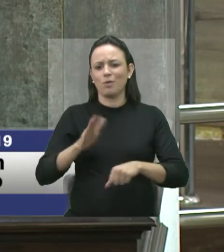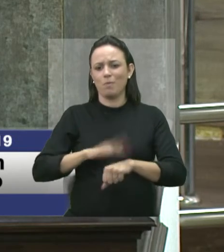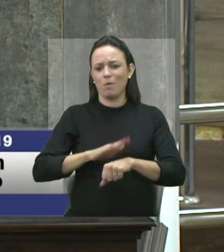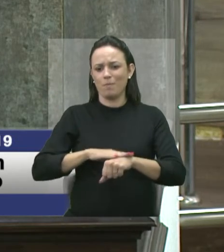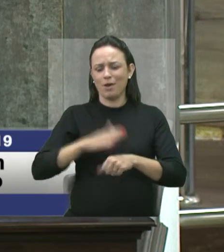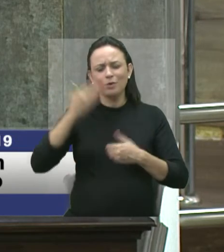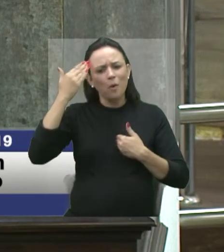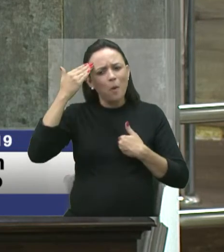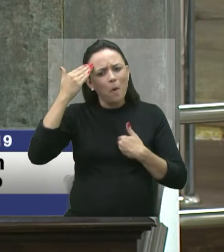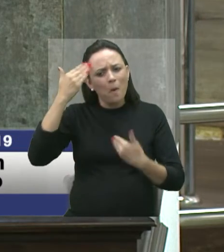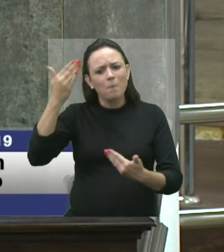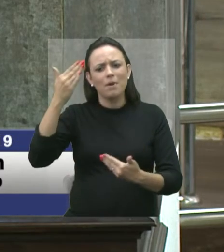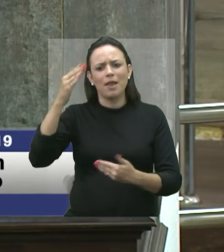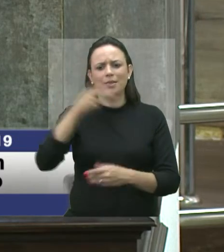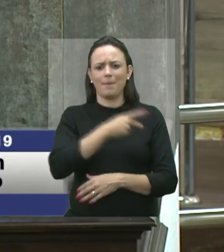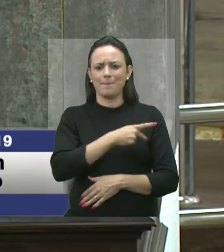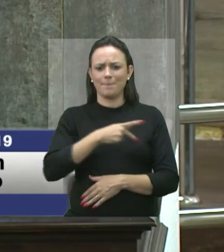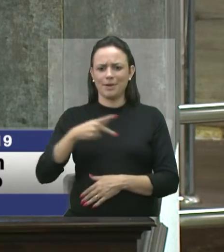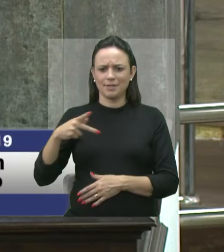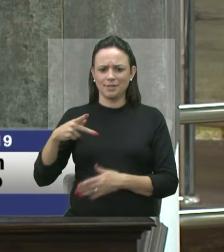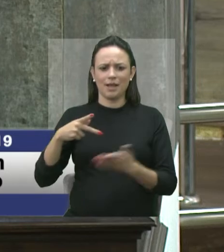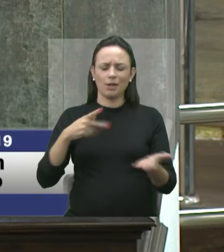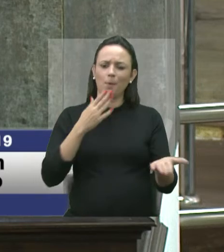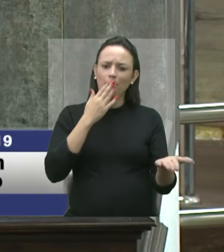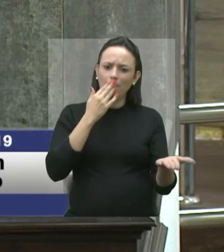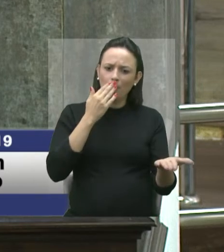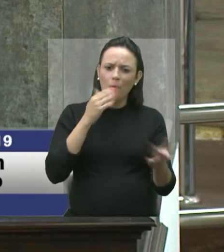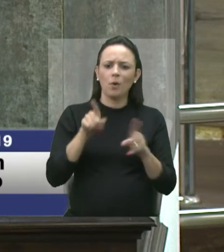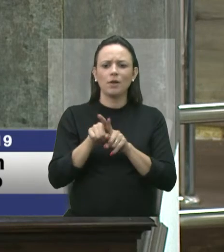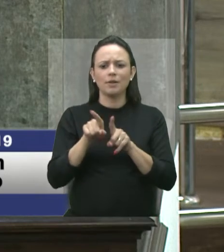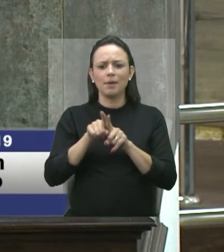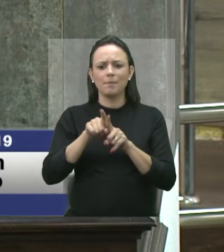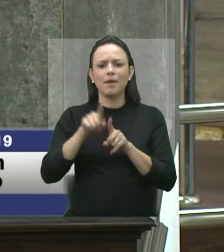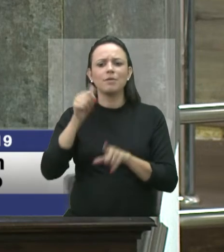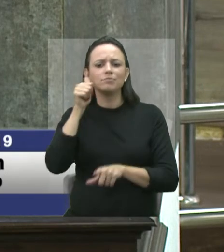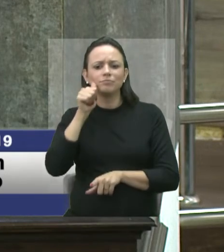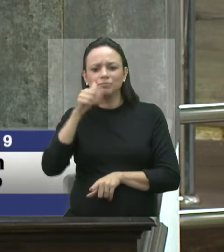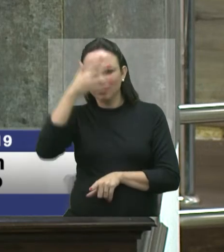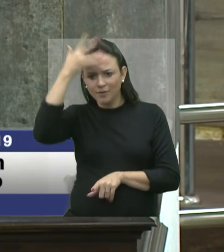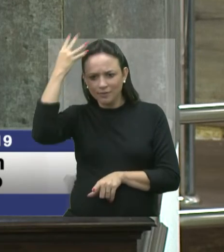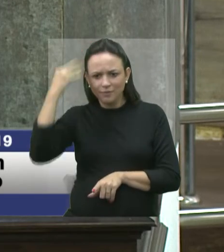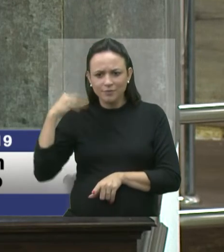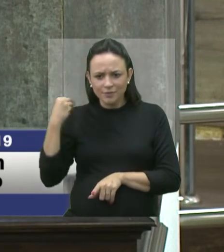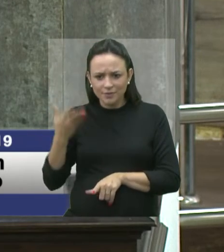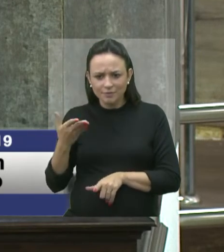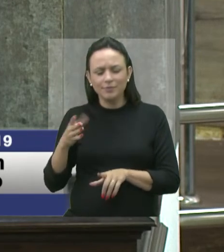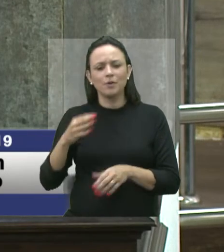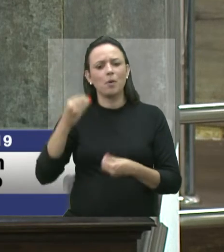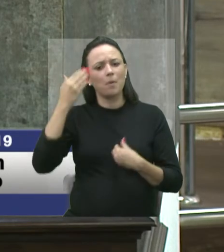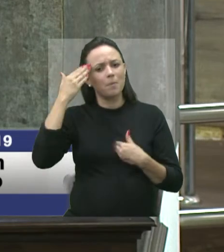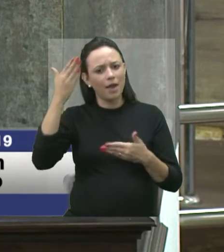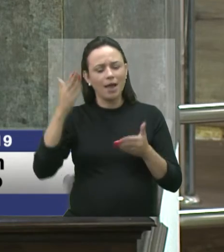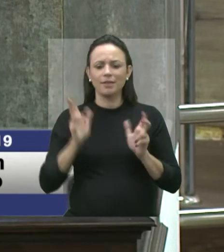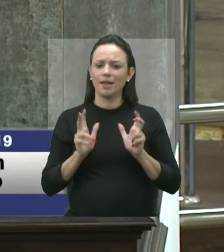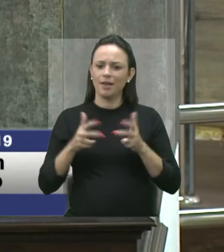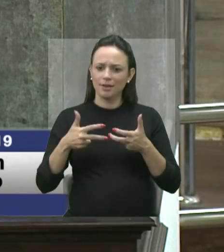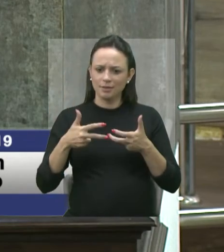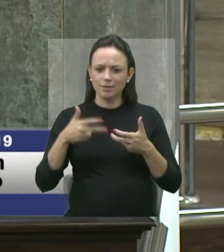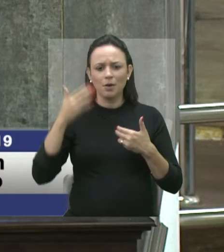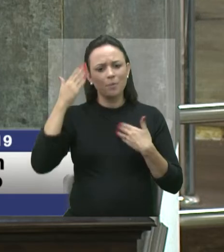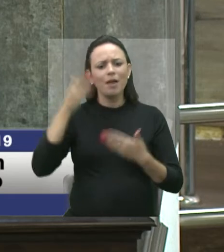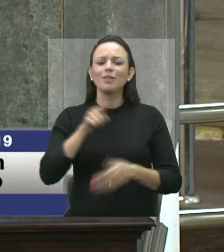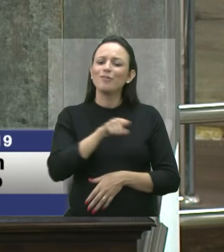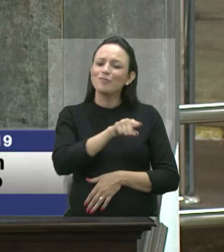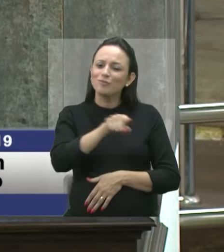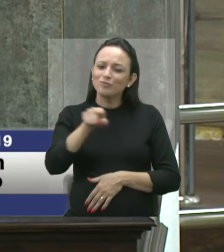obrigado, presidente da comissão, e obrigado à casa, e obrigado a todos vocês